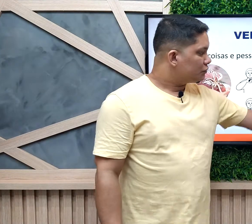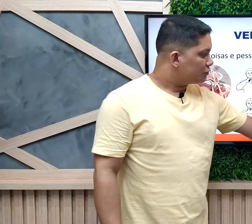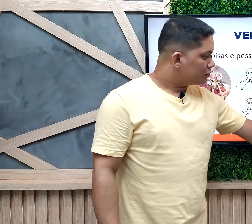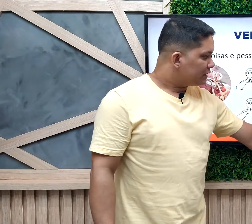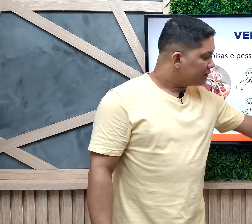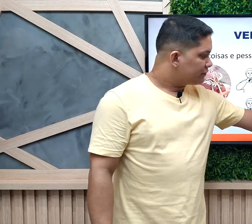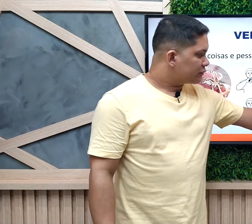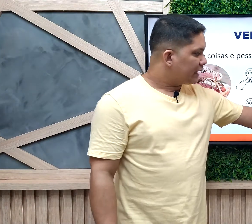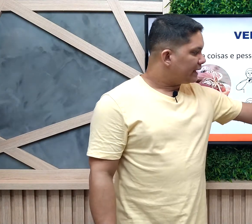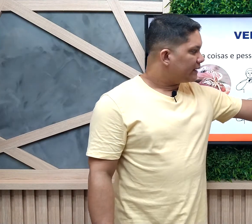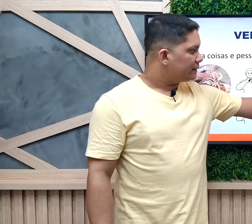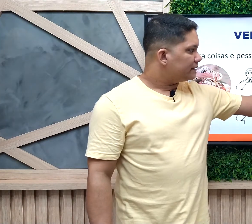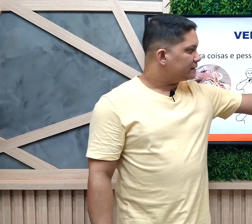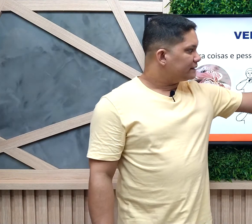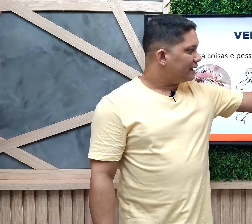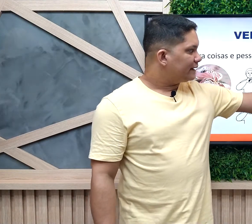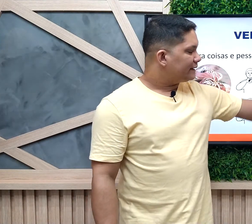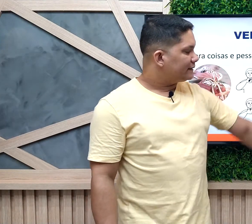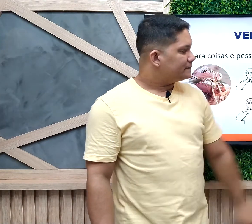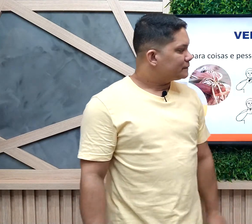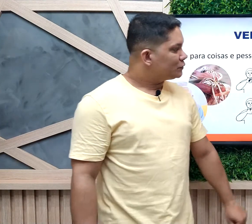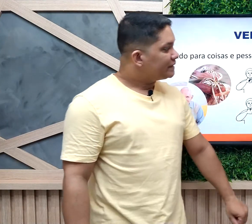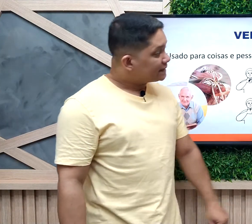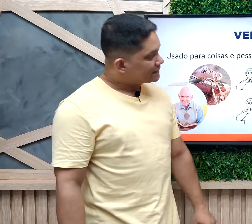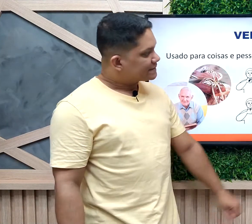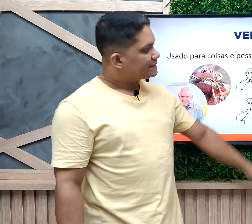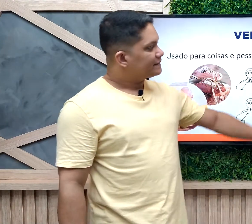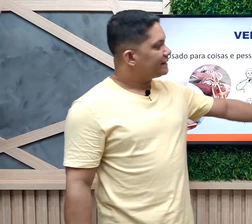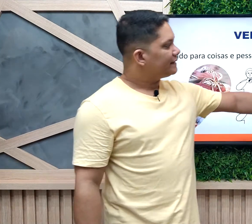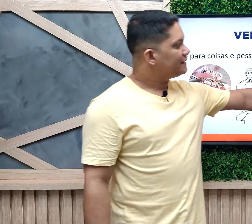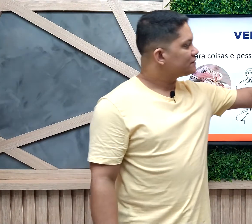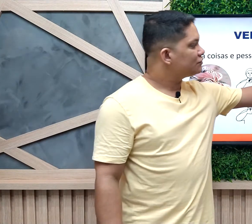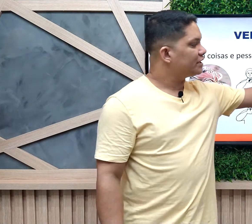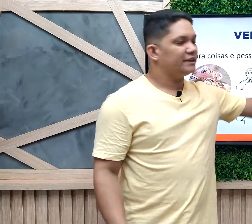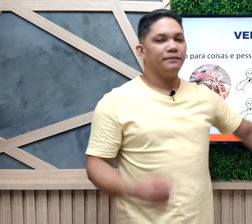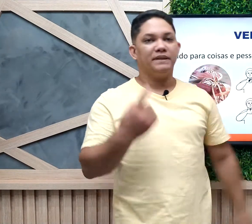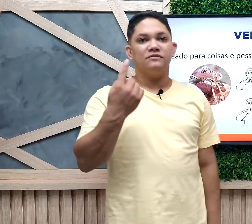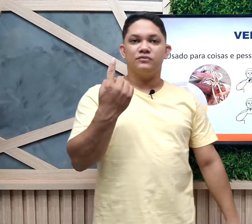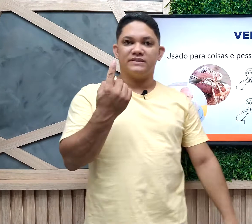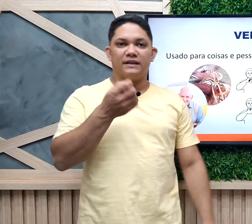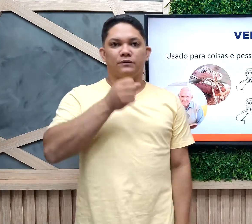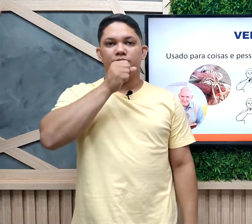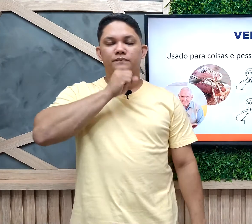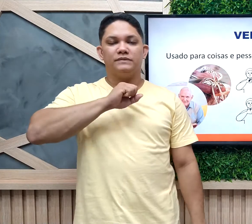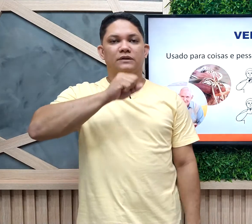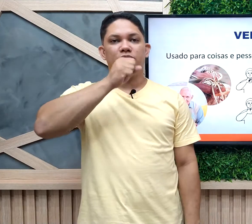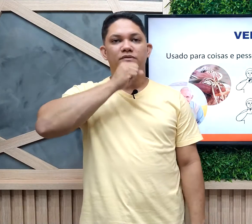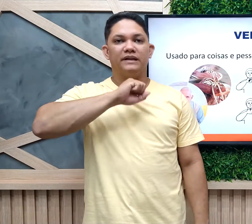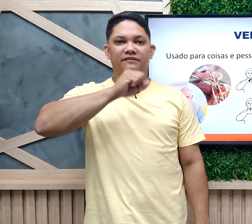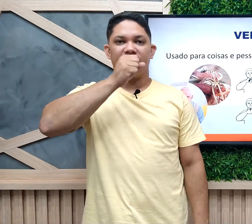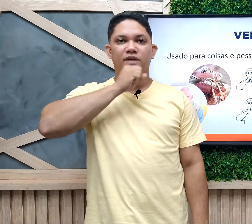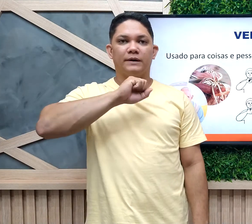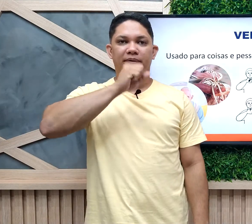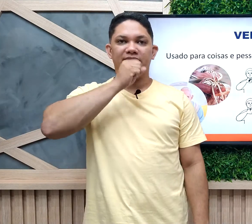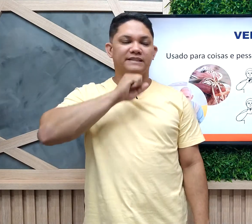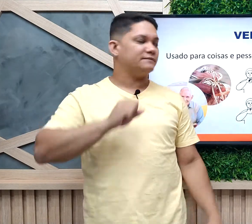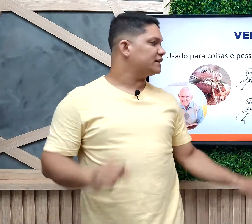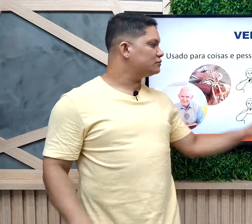O livro do Innes, né, eles sugerem apenas um sinal, então é feito apenas isso. Mas no